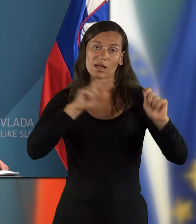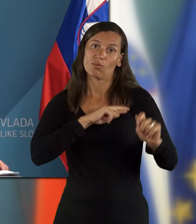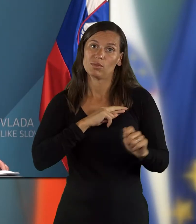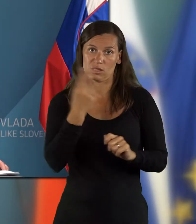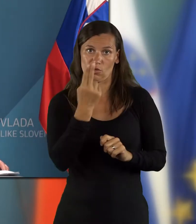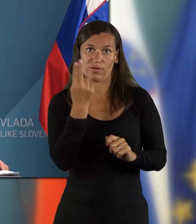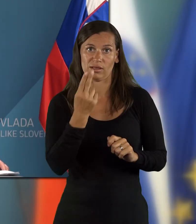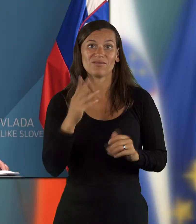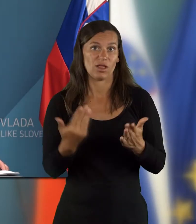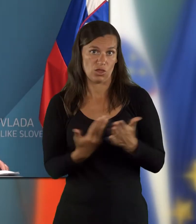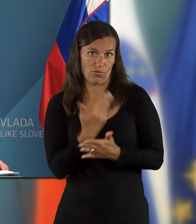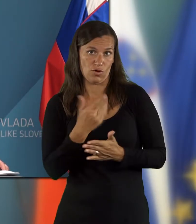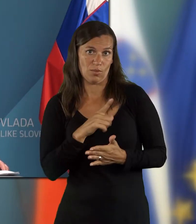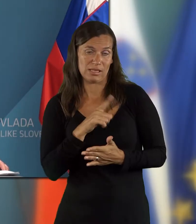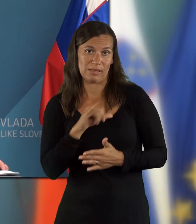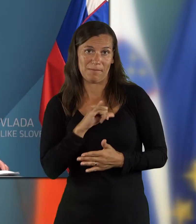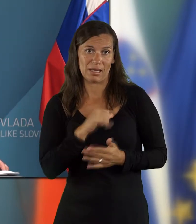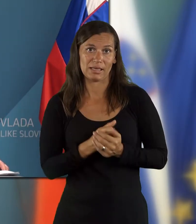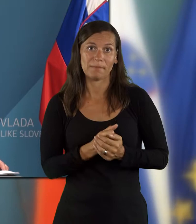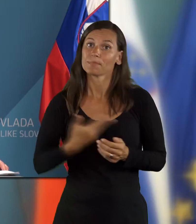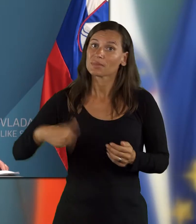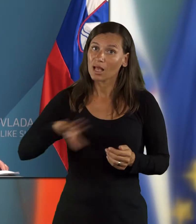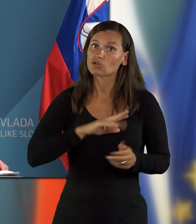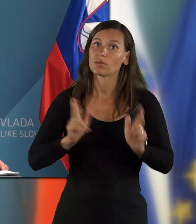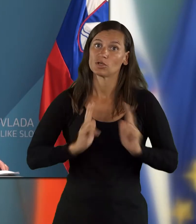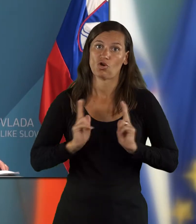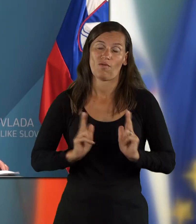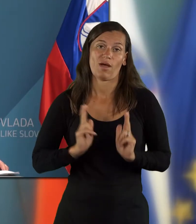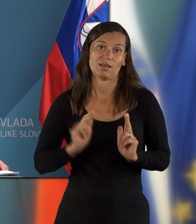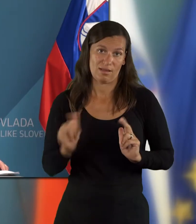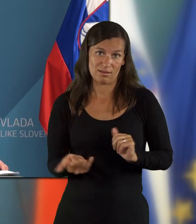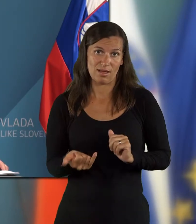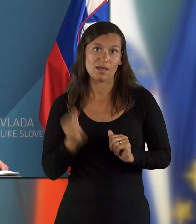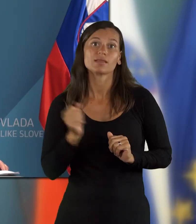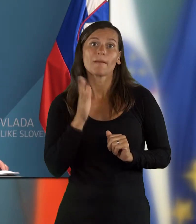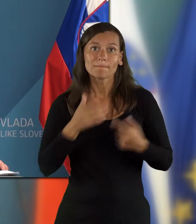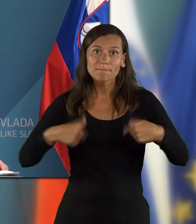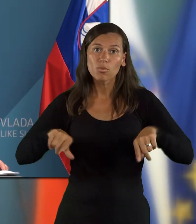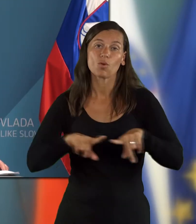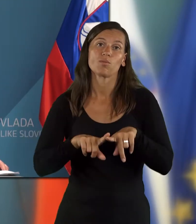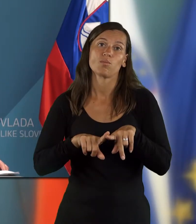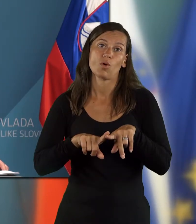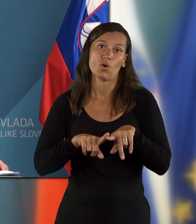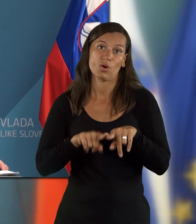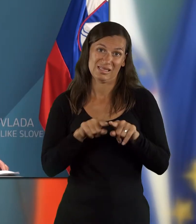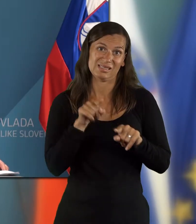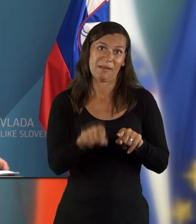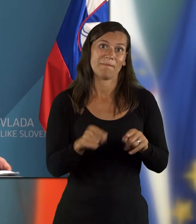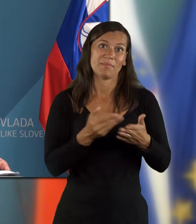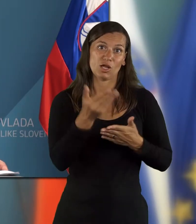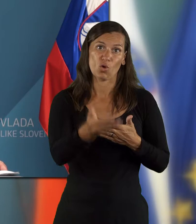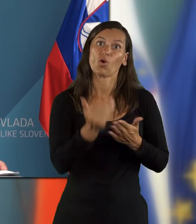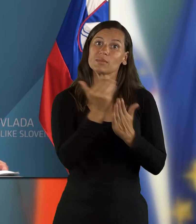Republike Slovenije v Novi Ljubljanski banki. Naše pričakovanje namreč je, da bomo z